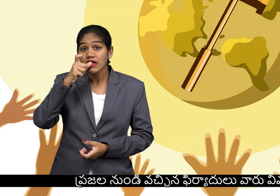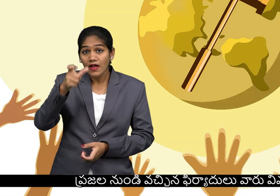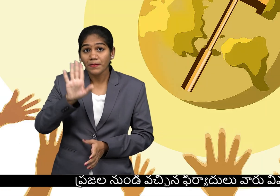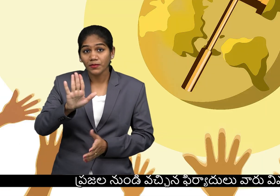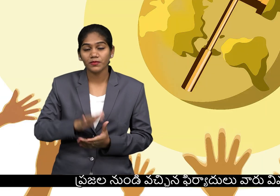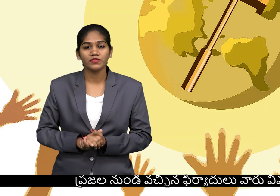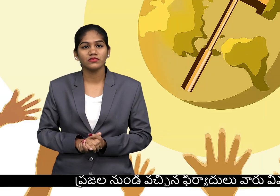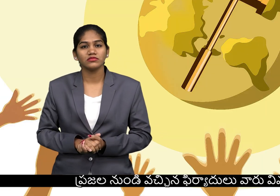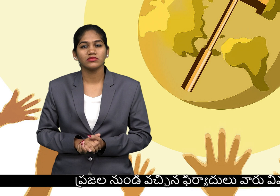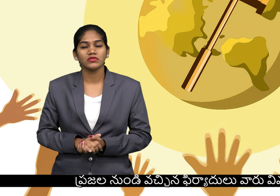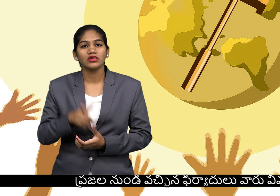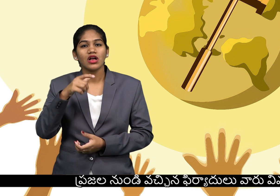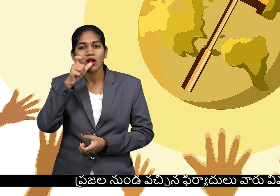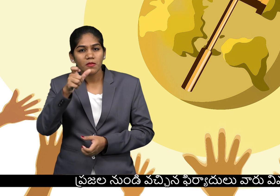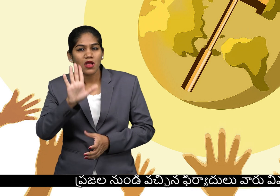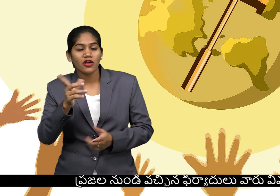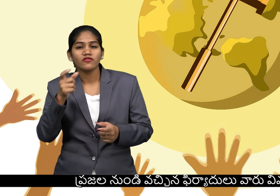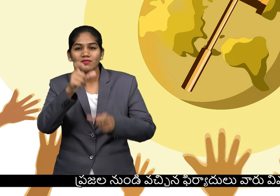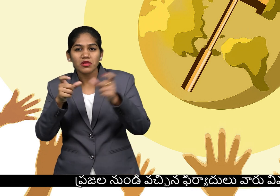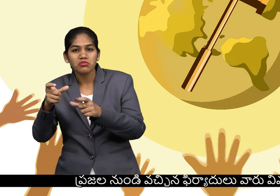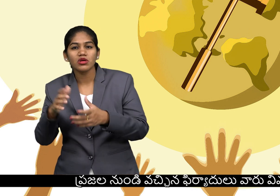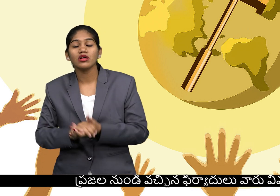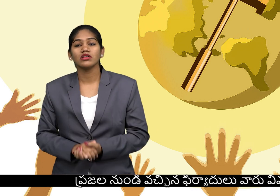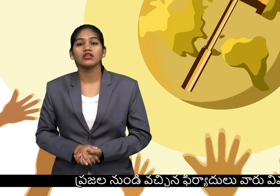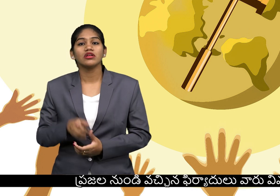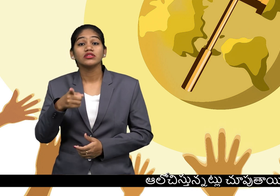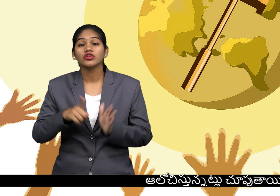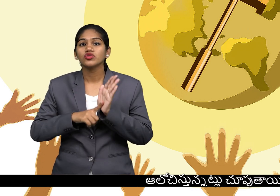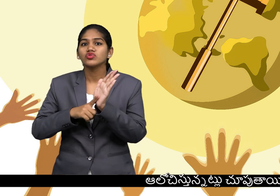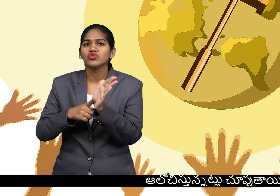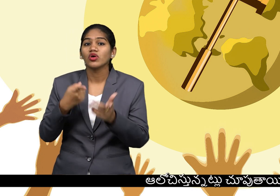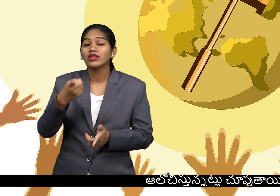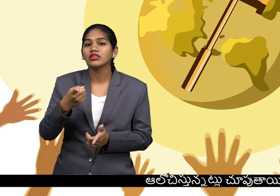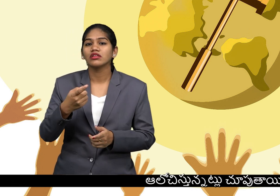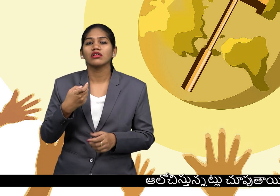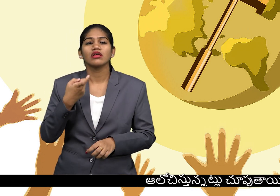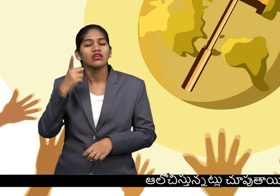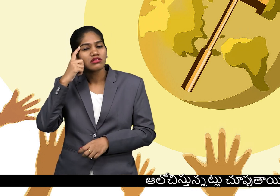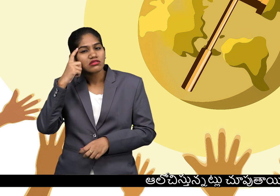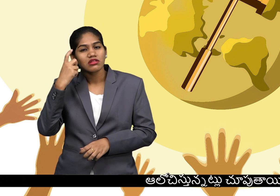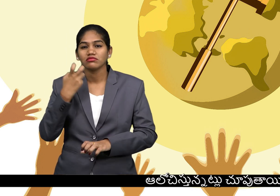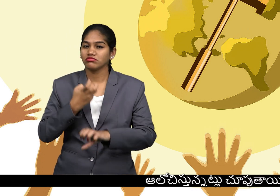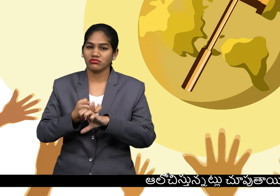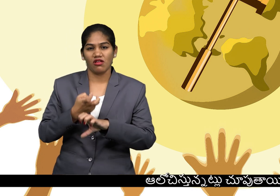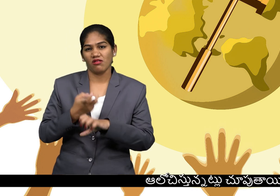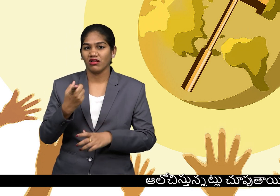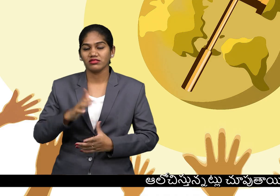ప్రజల నుండి వచ్చిన ఫిర్యాదులు వారు విమర్శనాత్మకంగా ఆలోచిస్తున్నట్లు చూపుతాయి.